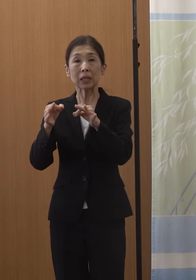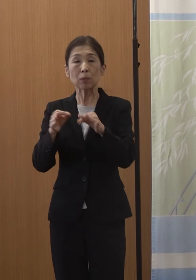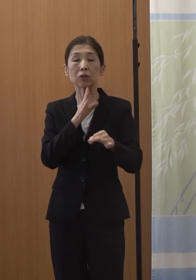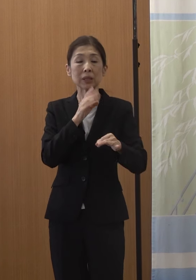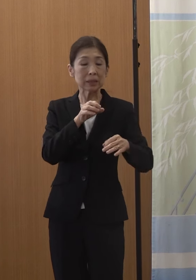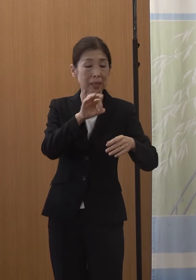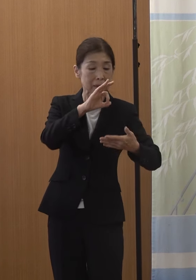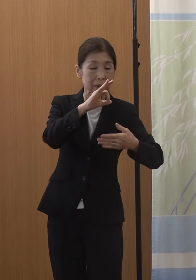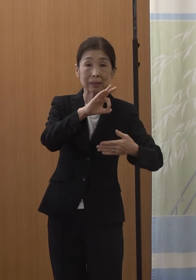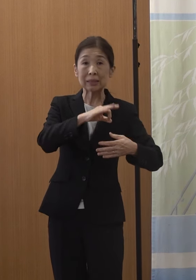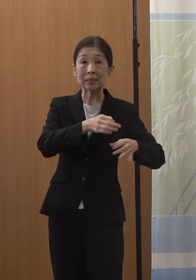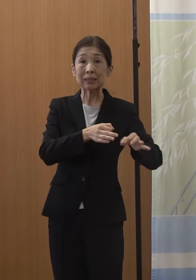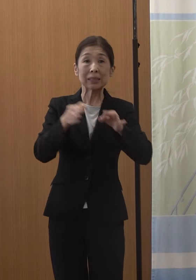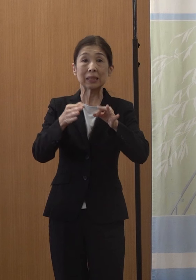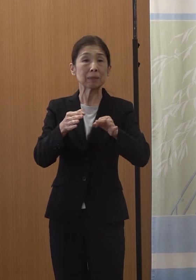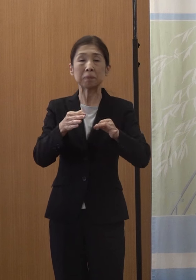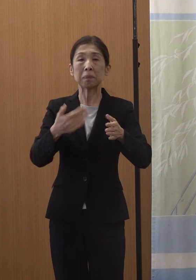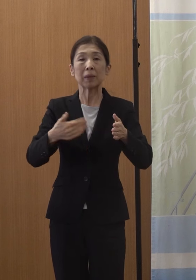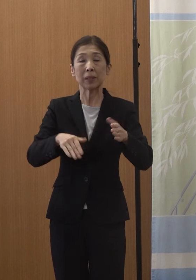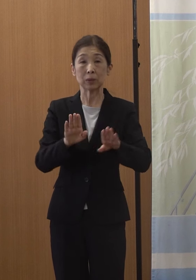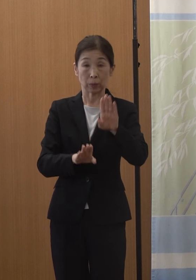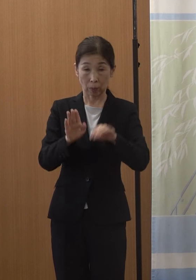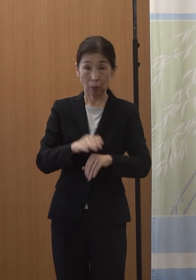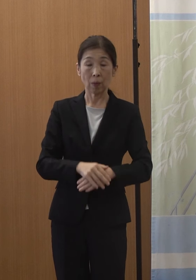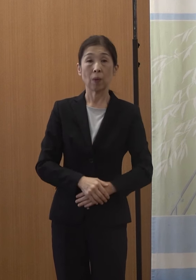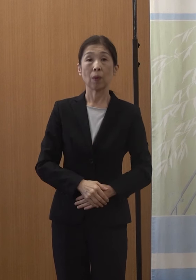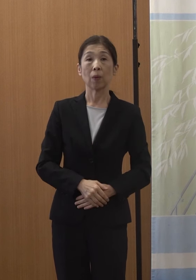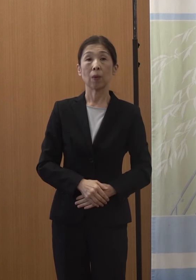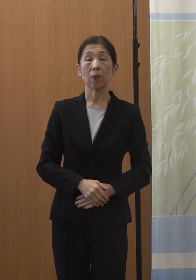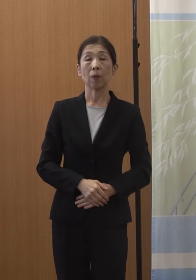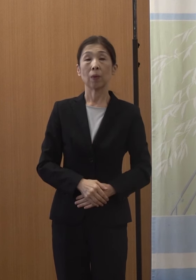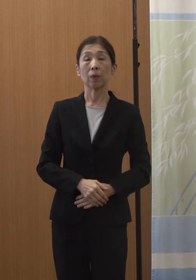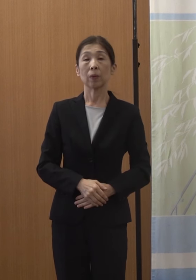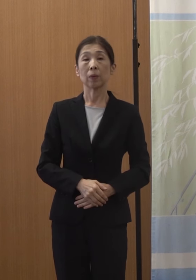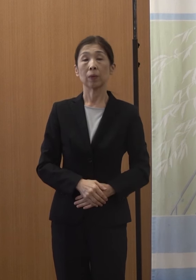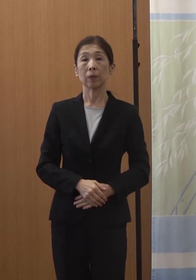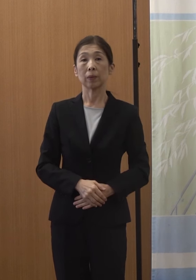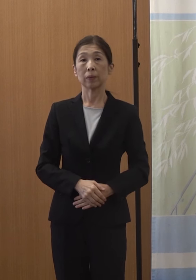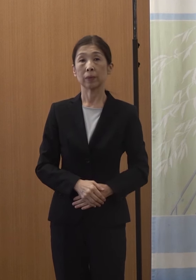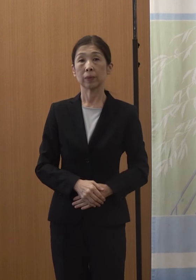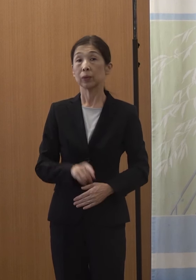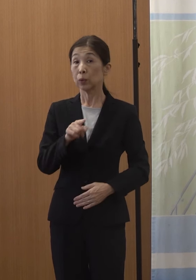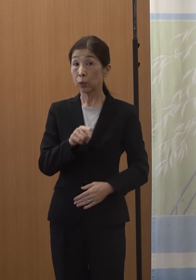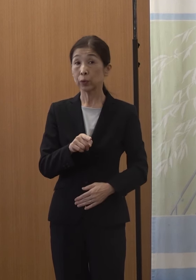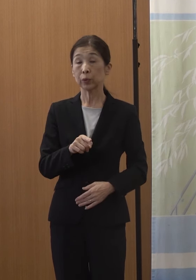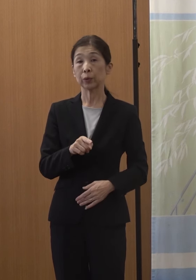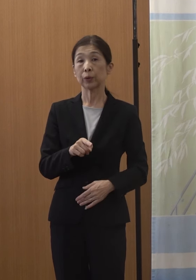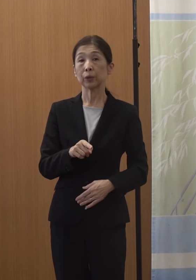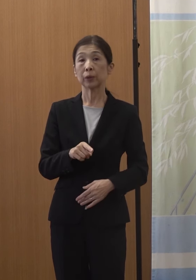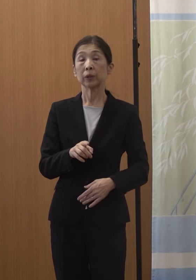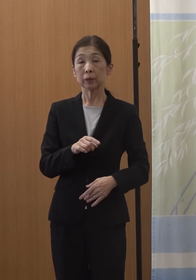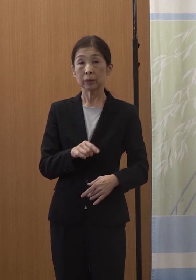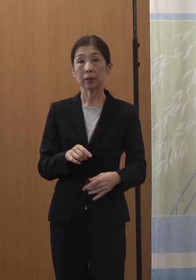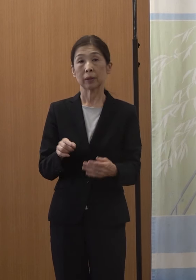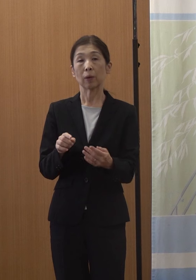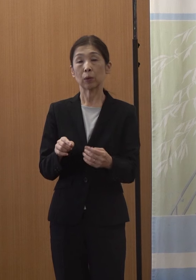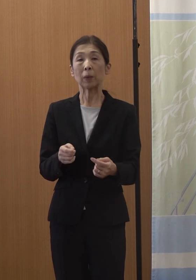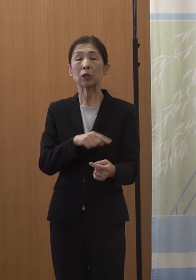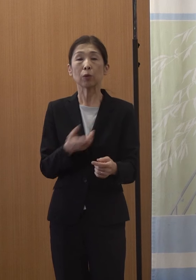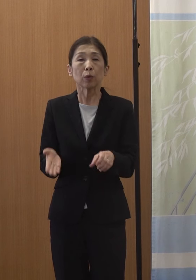ての検討になるかと思いますけれども、そのようなことを提言を受けた上で判断をしてい